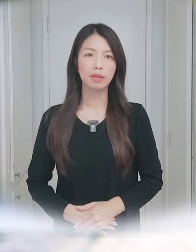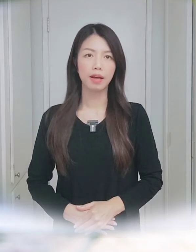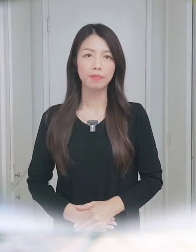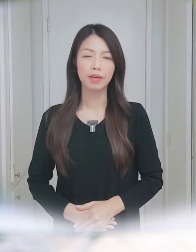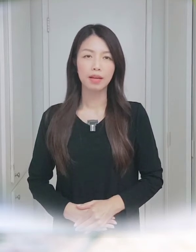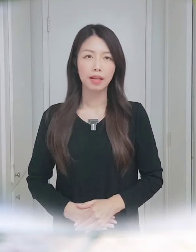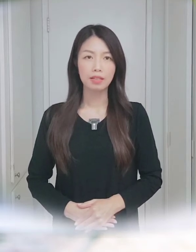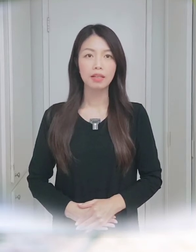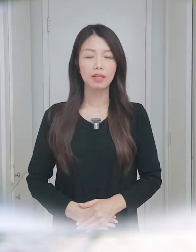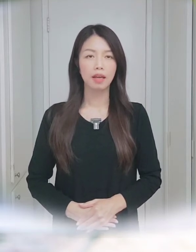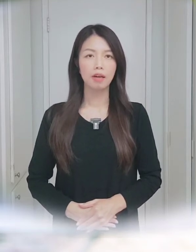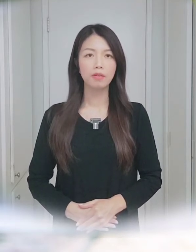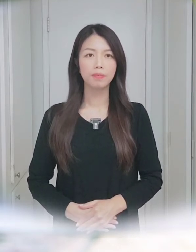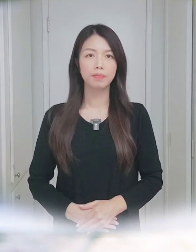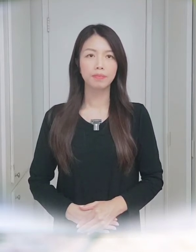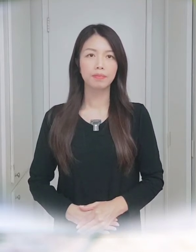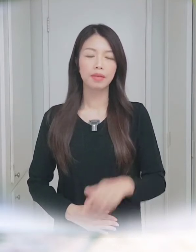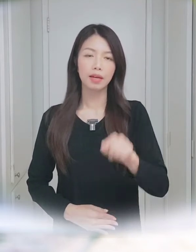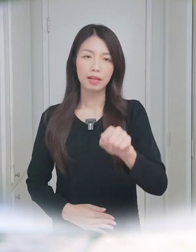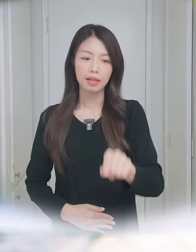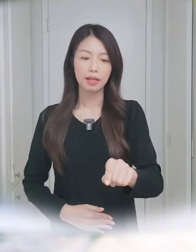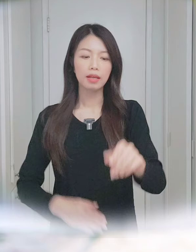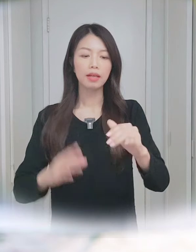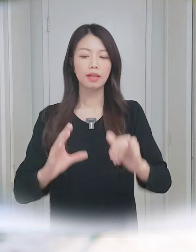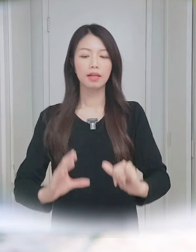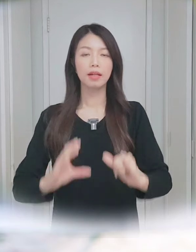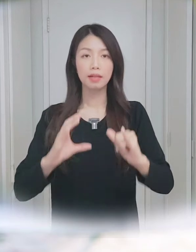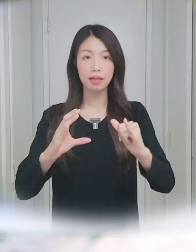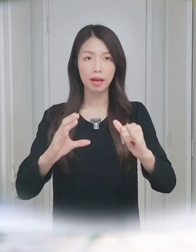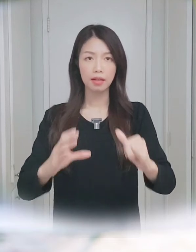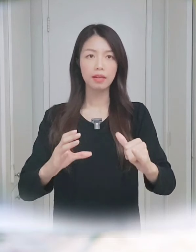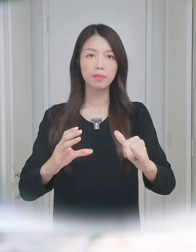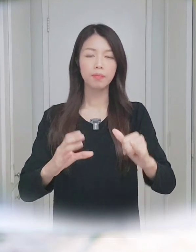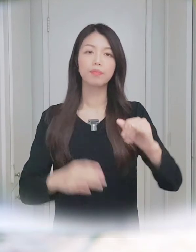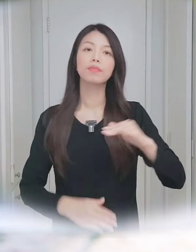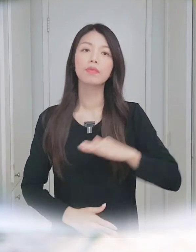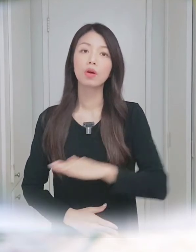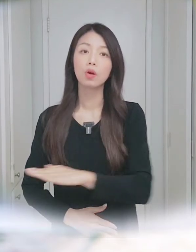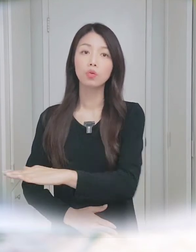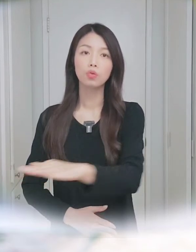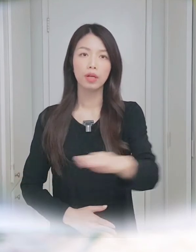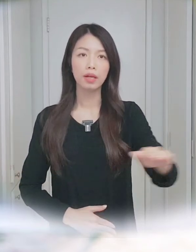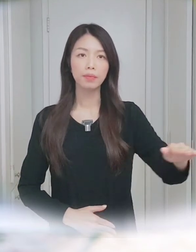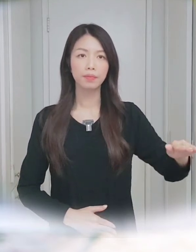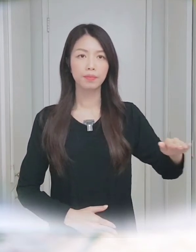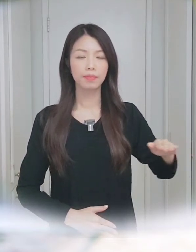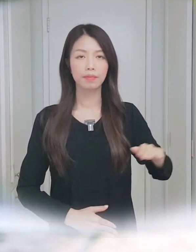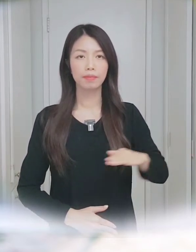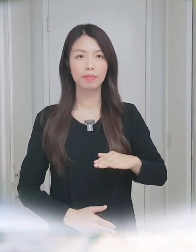표현을 했습니다. 다시 해드릴게요. 이 세상을